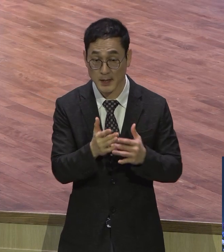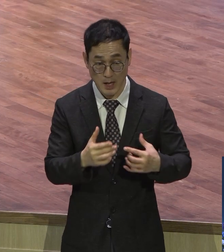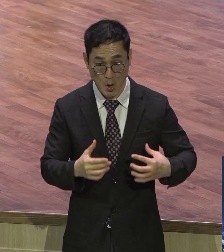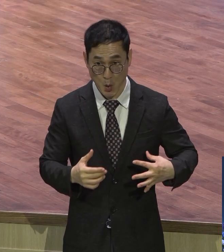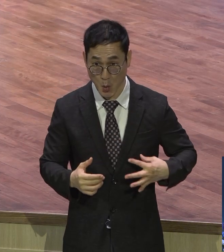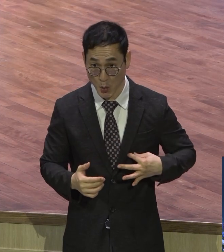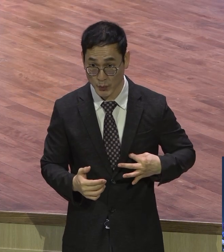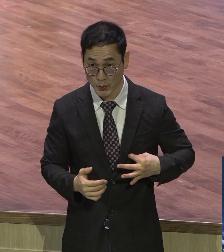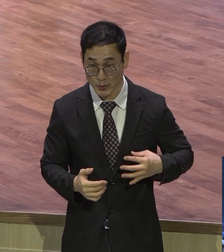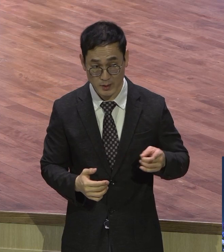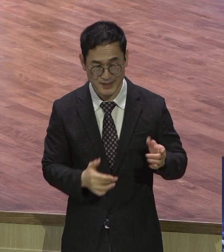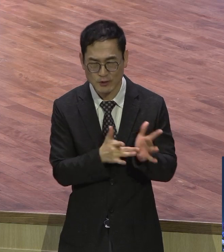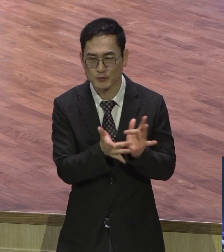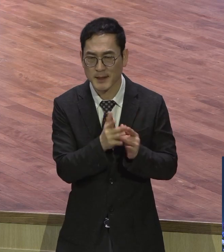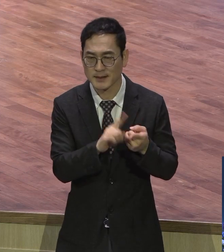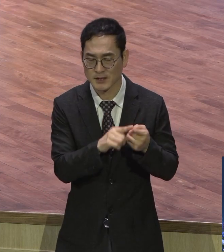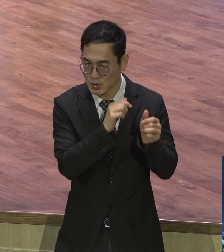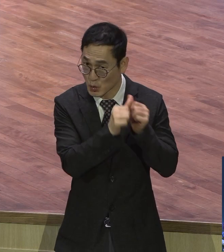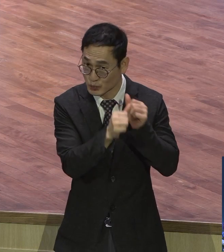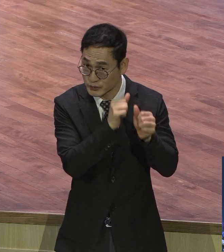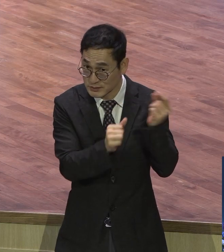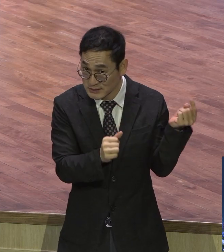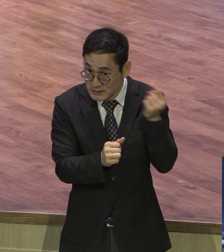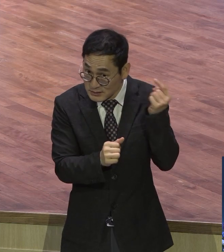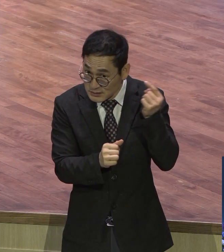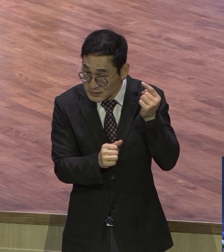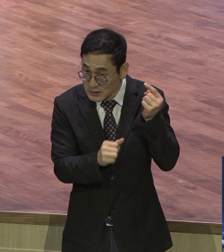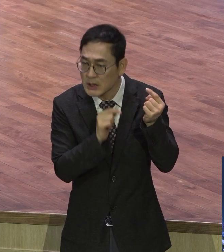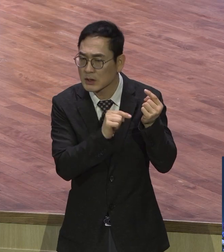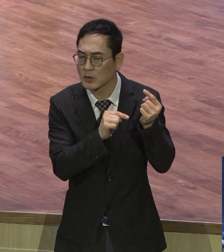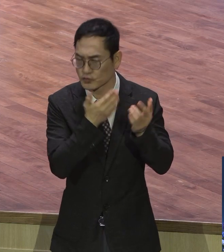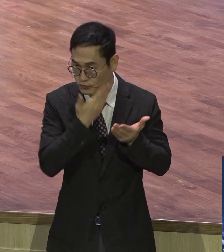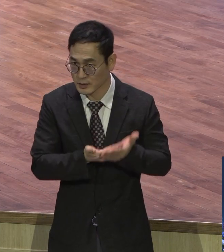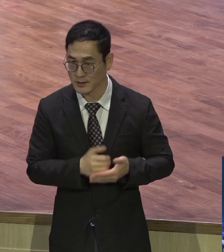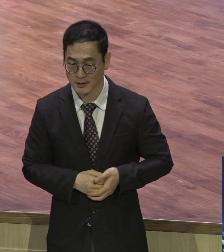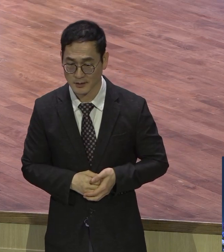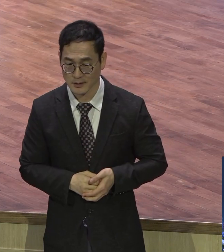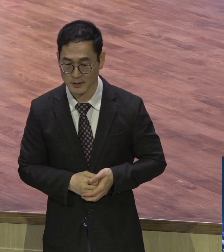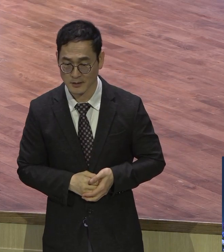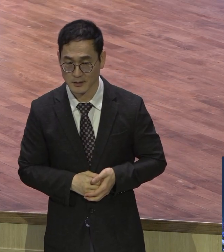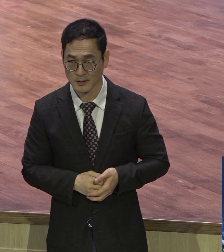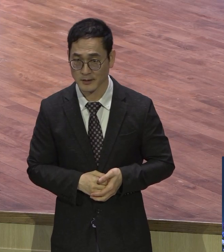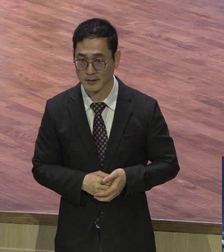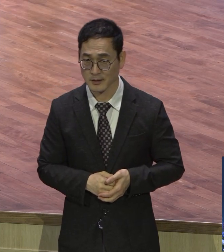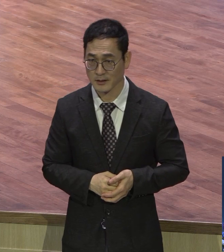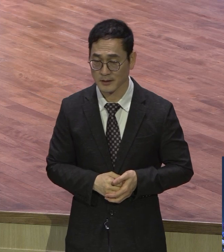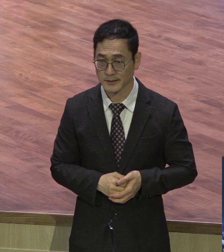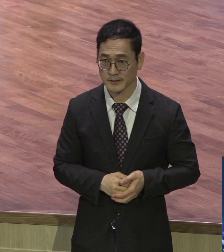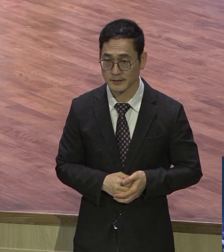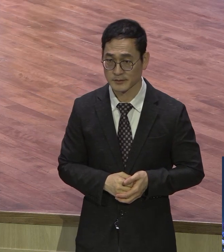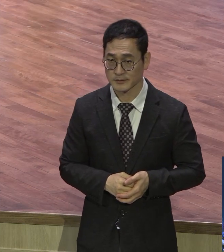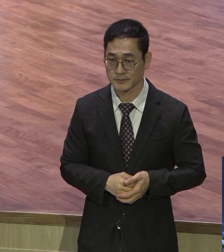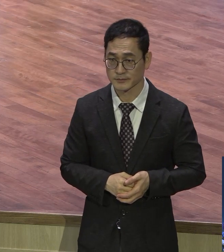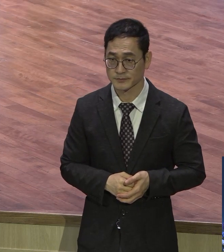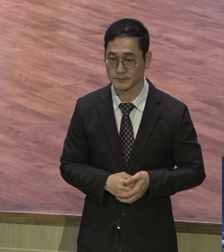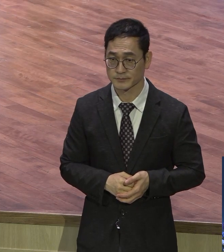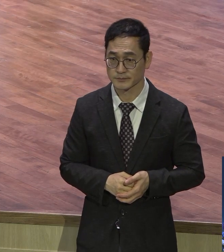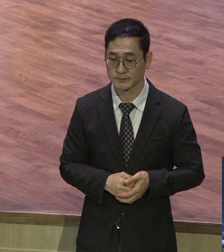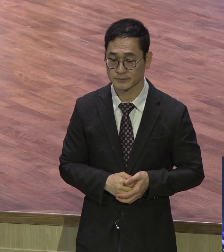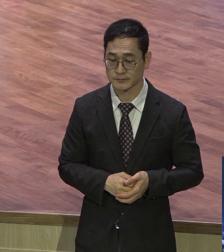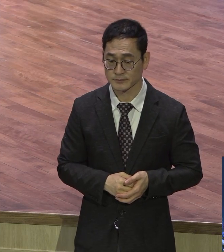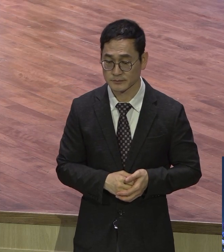예수님에 대한 소문을 듣는 게 중요한 거예요. 예수님에 대한 소문을 듣는 것 이것이 여자에게 뭘